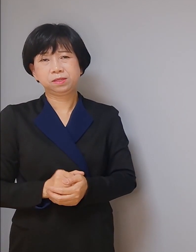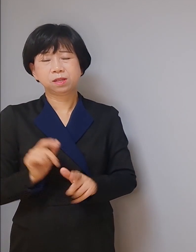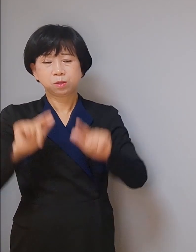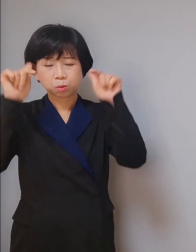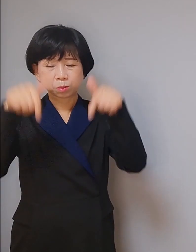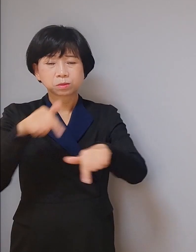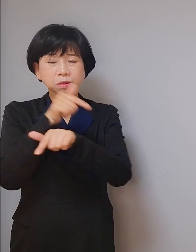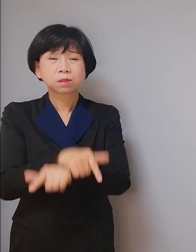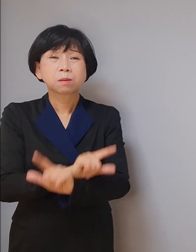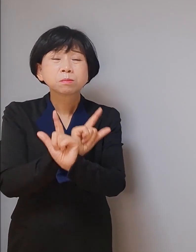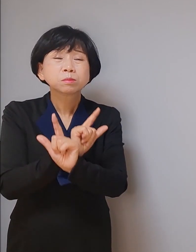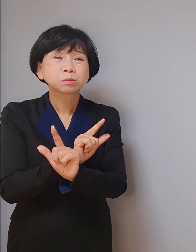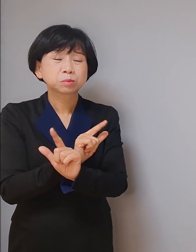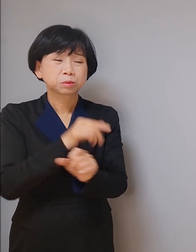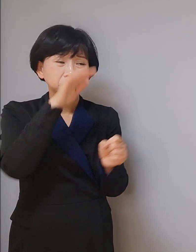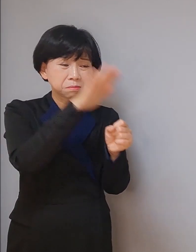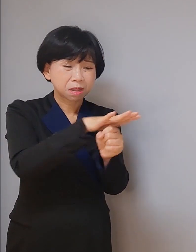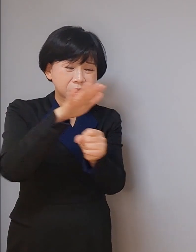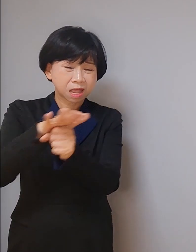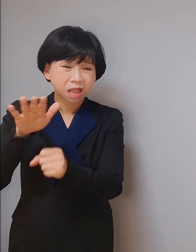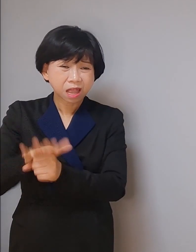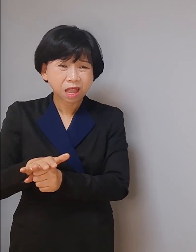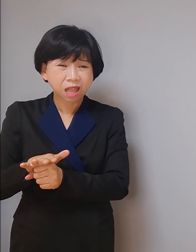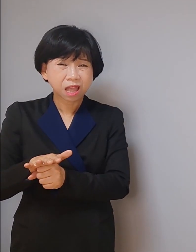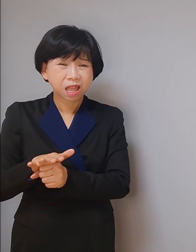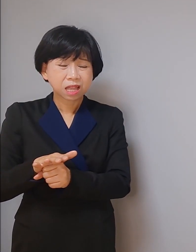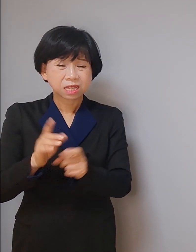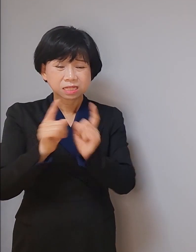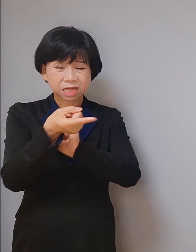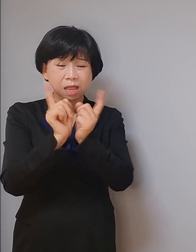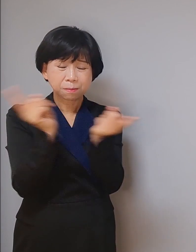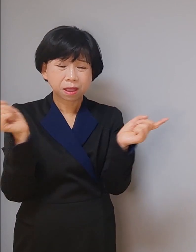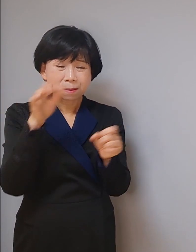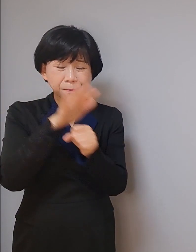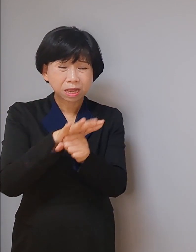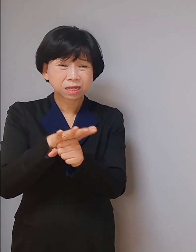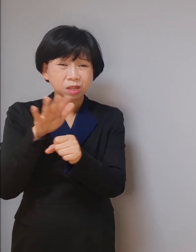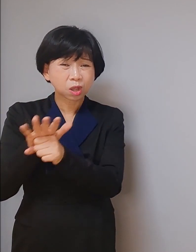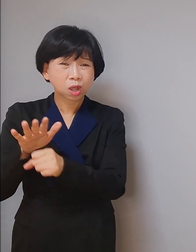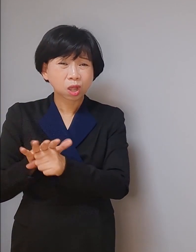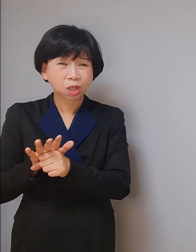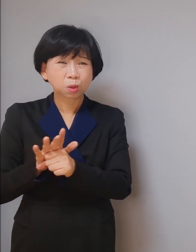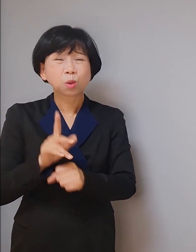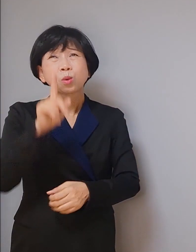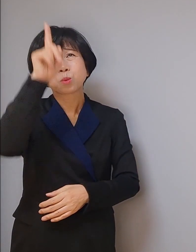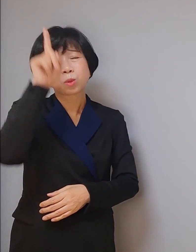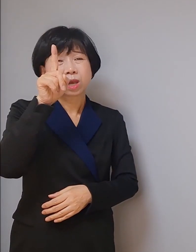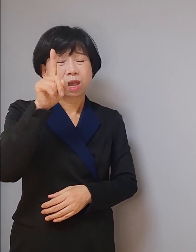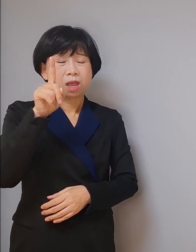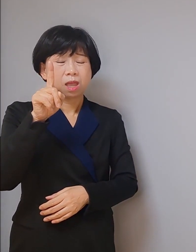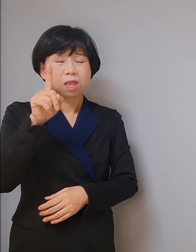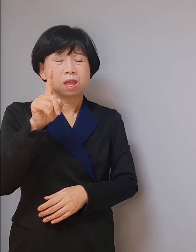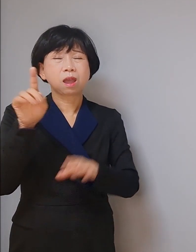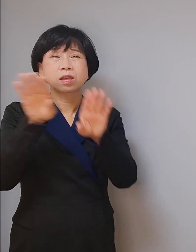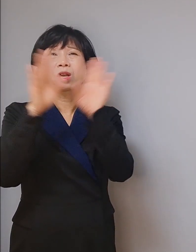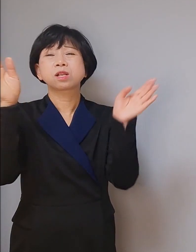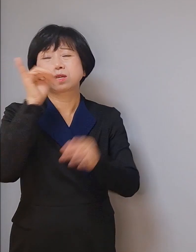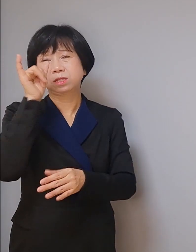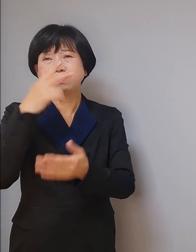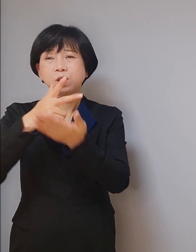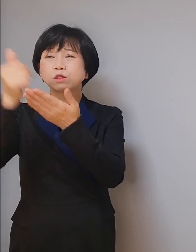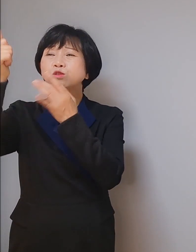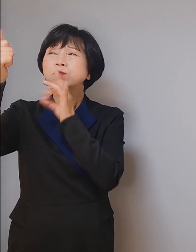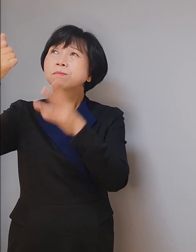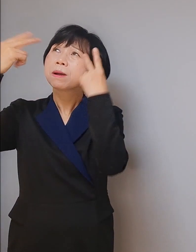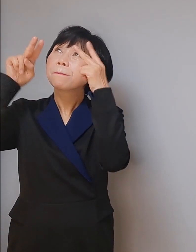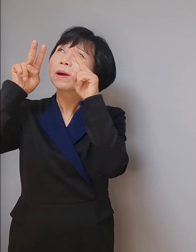있어도요, 하늘은 열려 있는 거예요. 하늘과 땅의 모든 권세를 가지신 내 인생의 주인 되신 주님만 바라보실